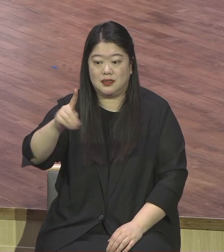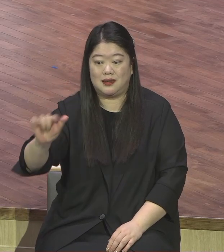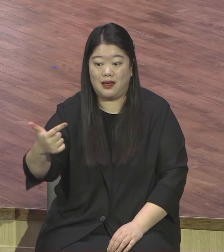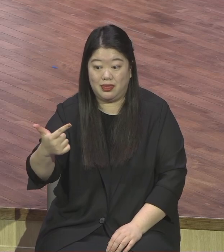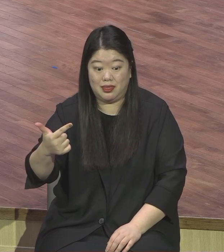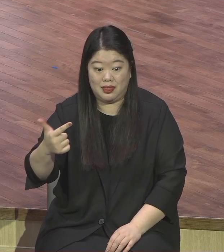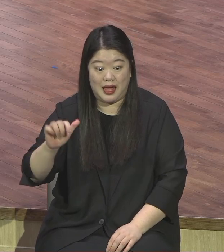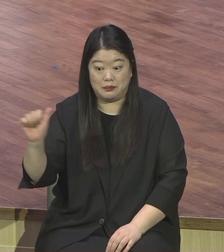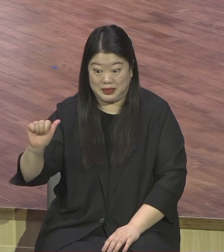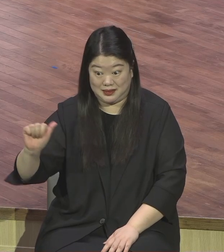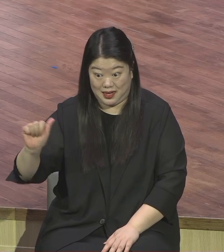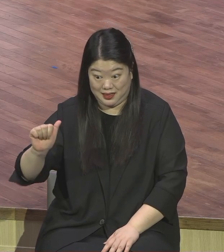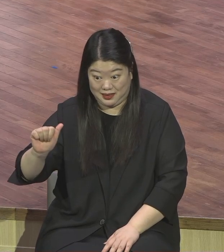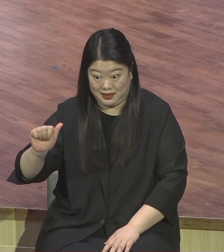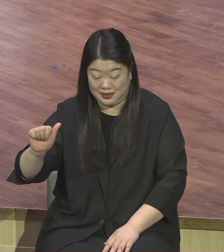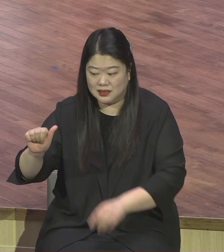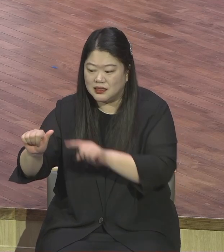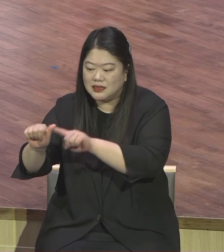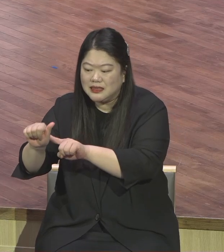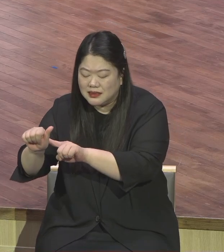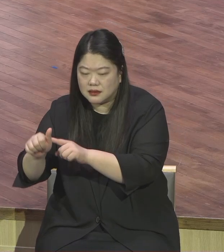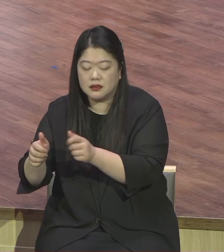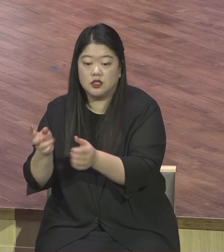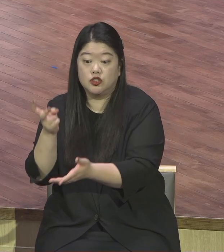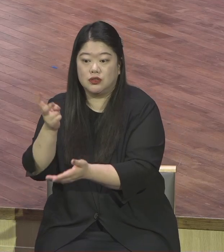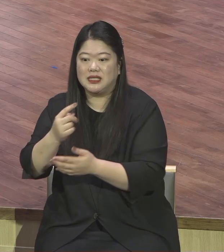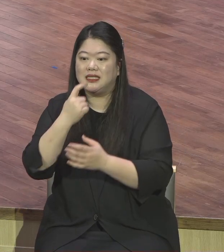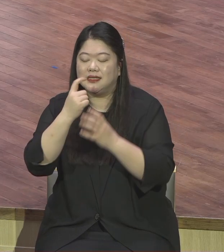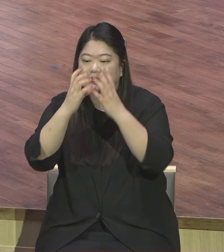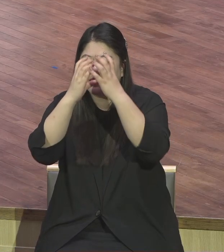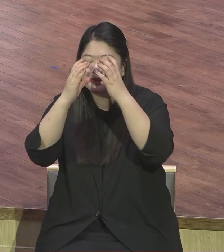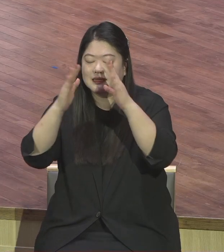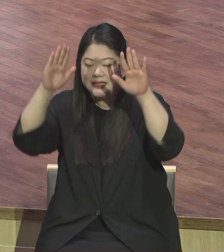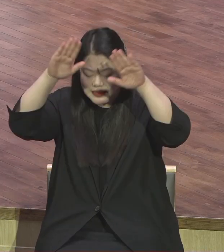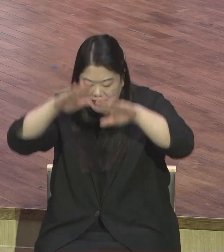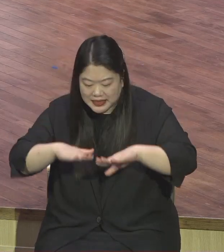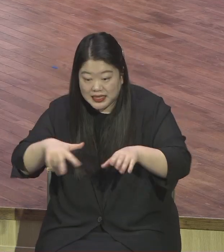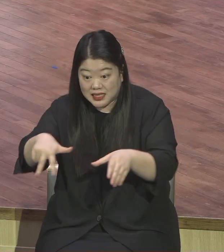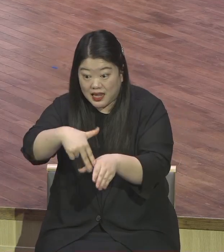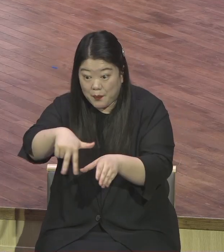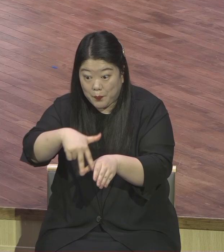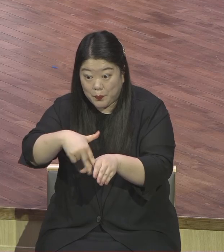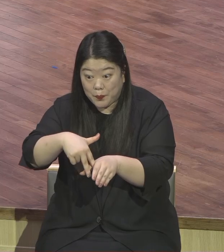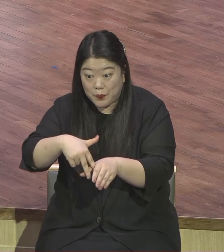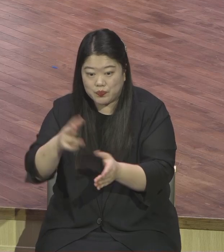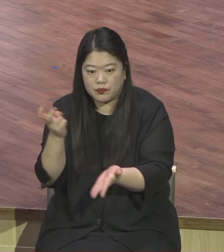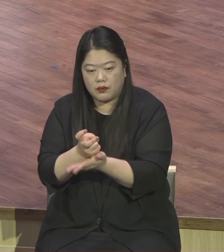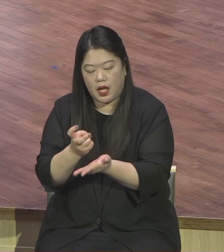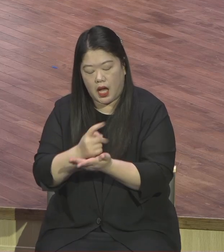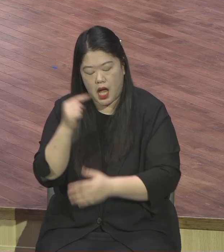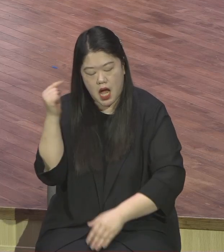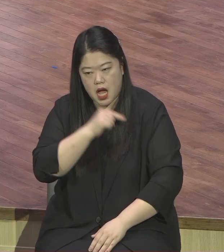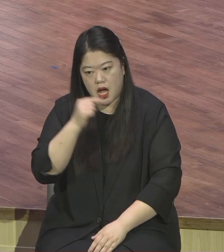율법을 엄격하게 적용을 지금 하고 있어요. 그래서 이렇게 하면 비인간적인